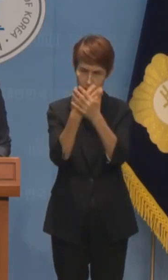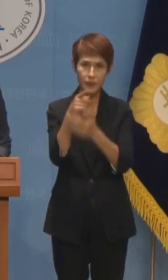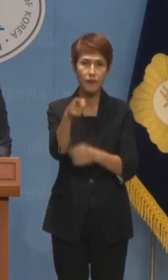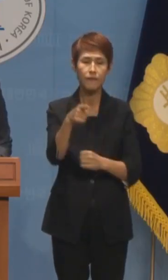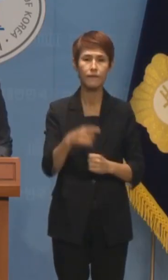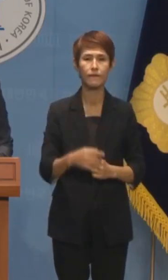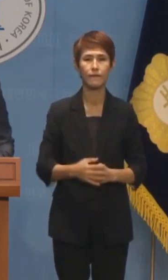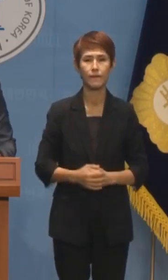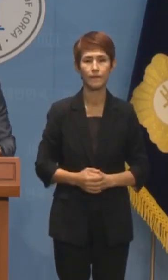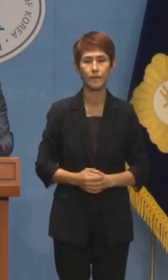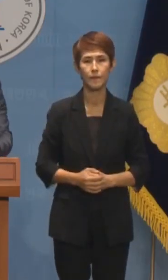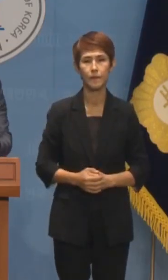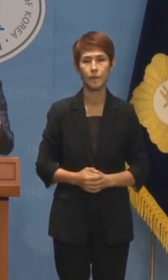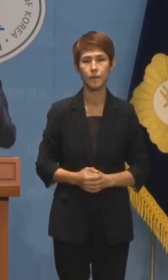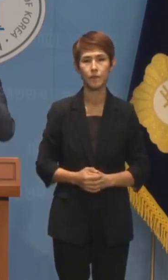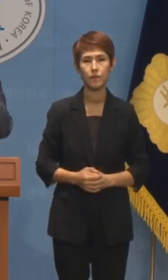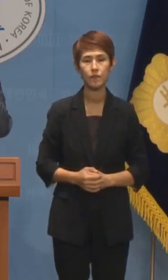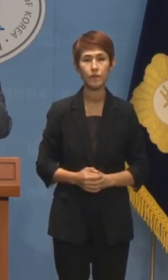보였습니다.